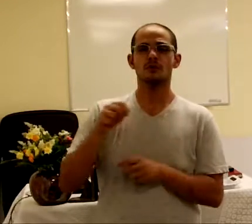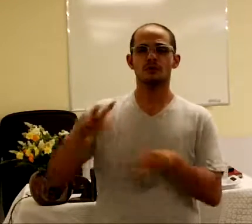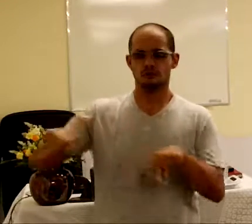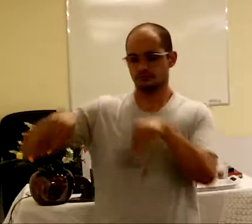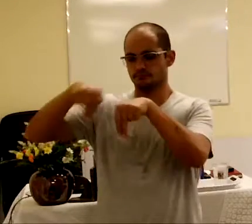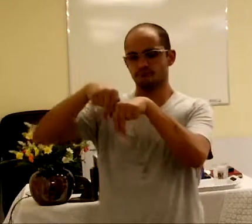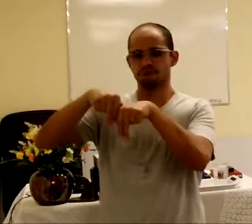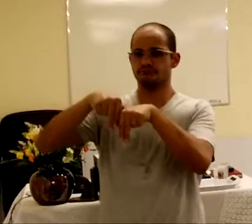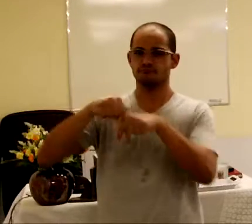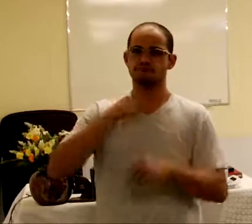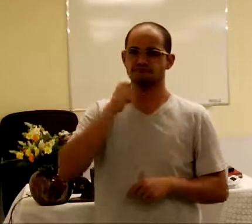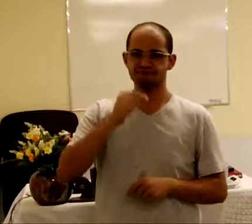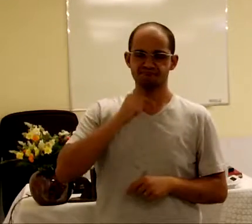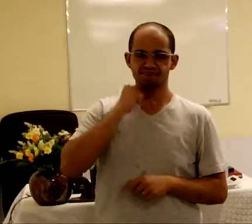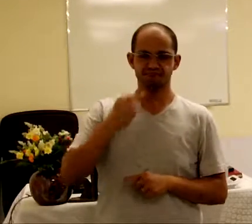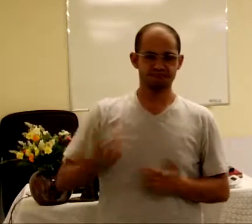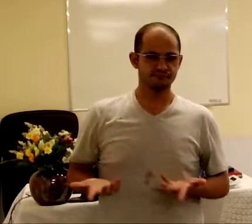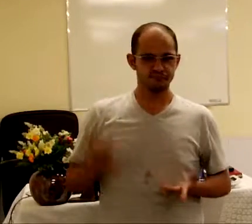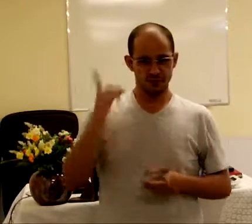insinuada assim. Você imagina Deus,